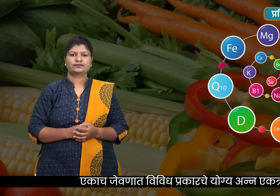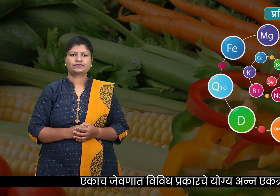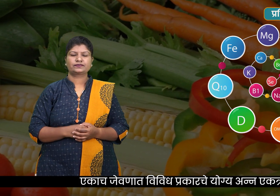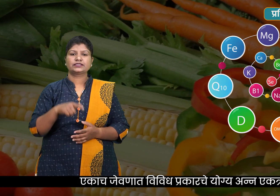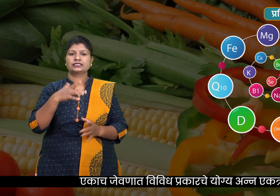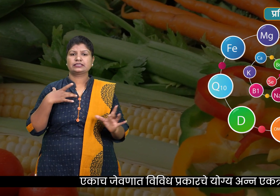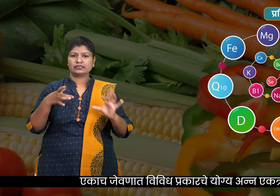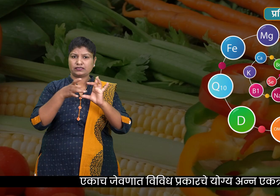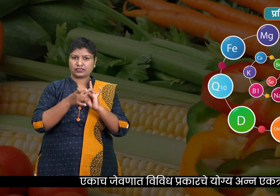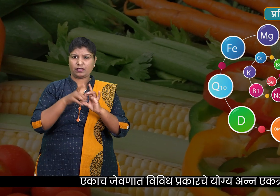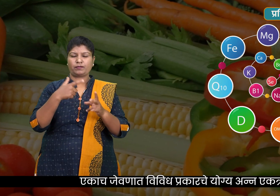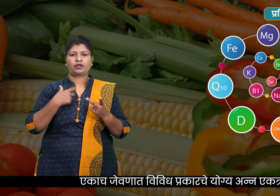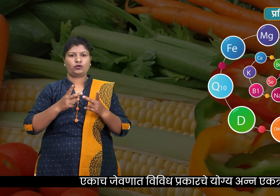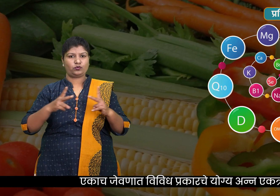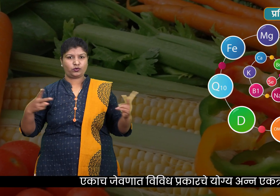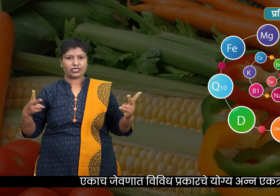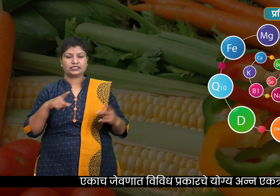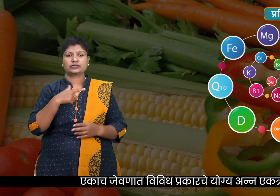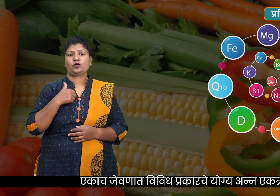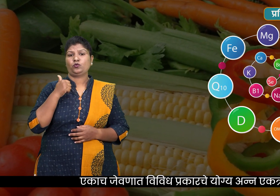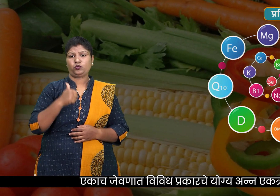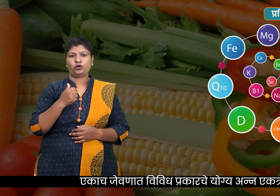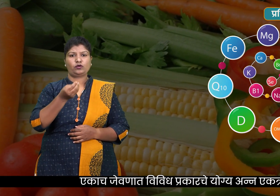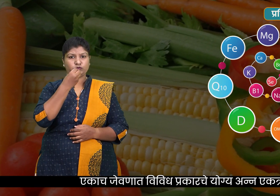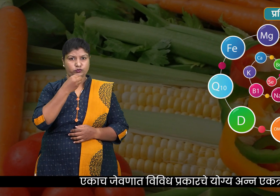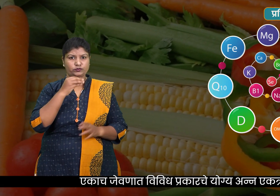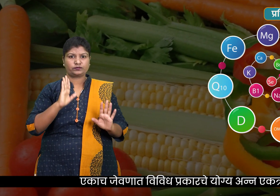एकाच जेवणात विविध प्रकारचे योग्य अन्न एकत्र केल्याने